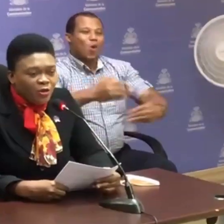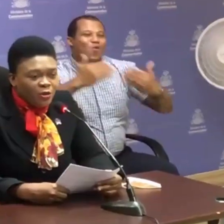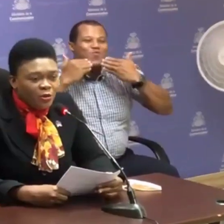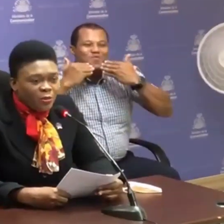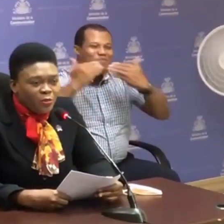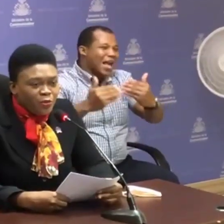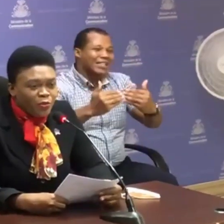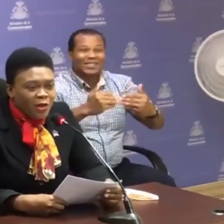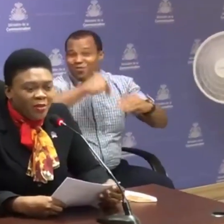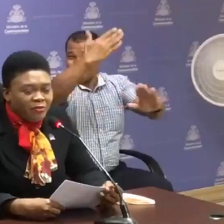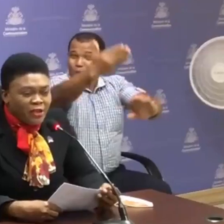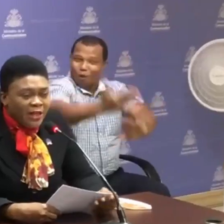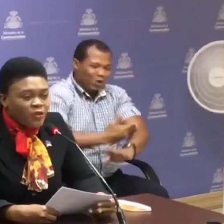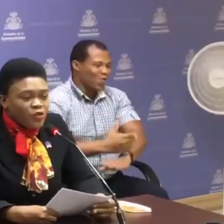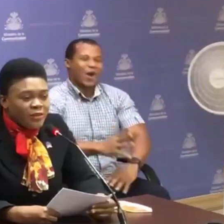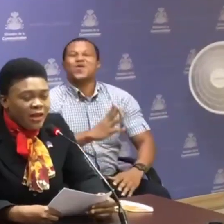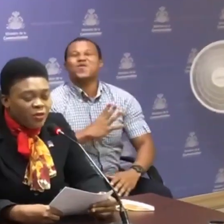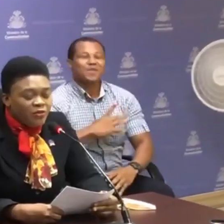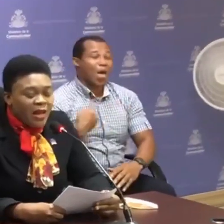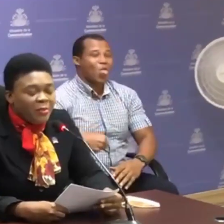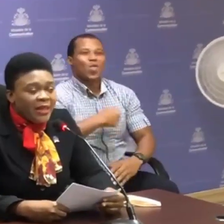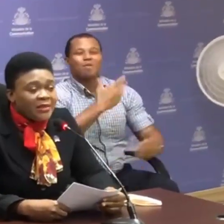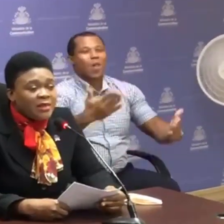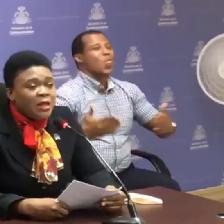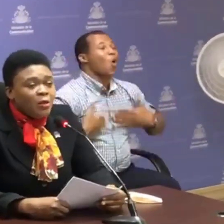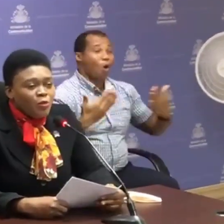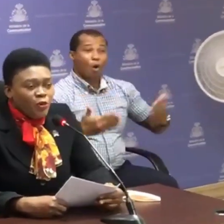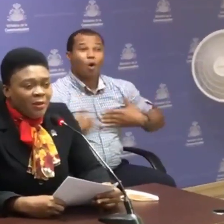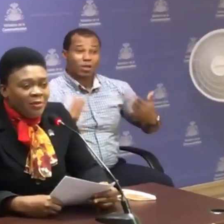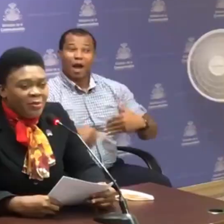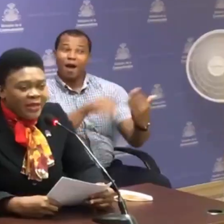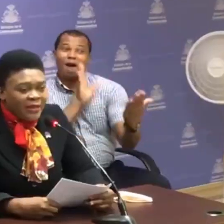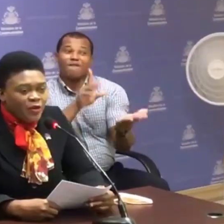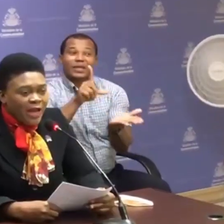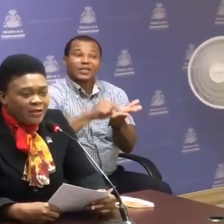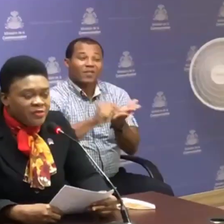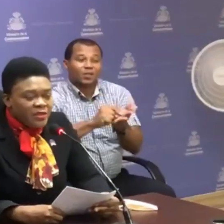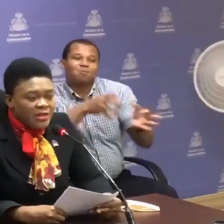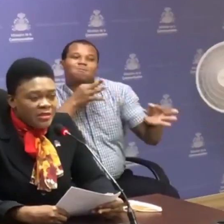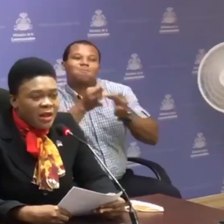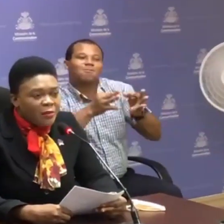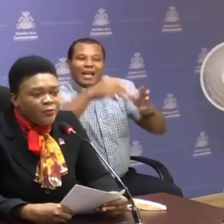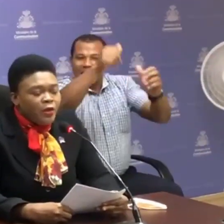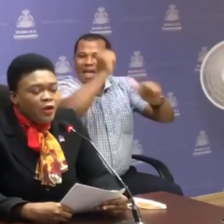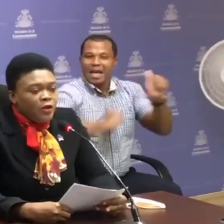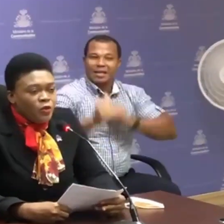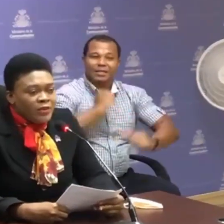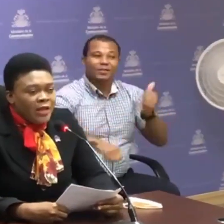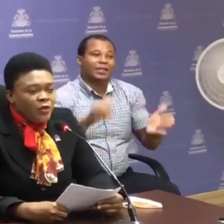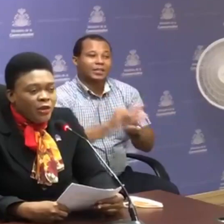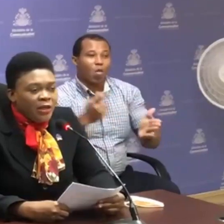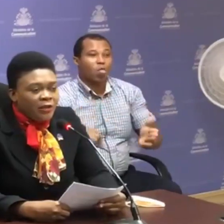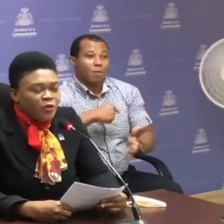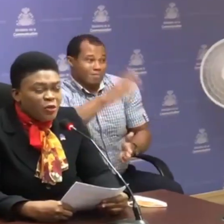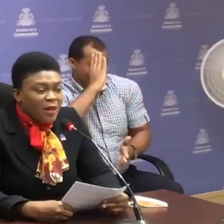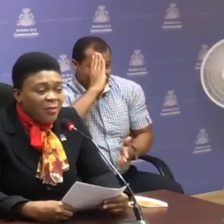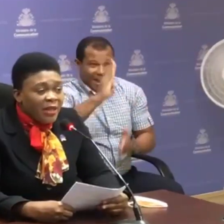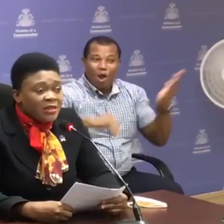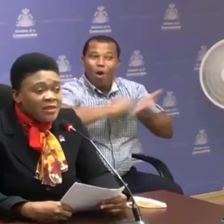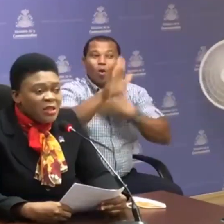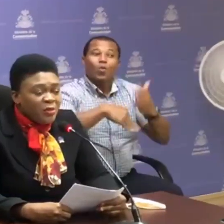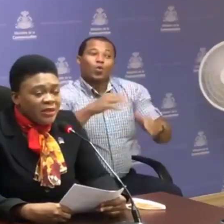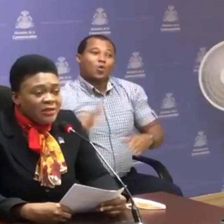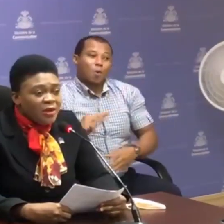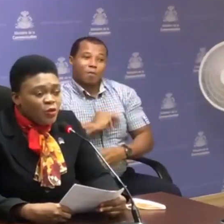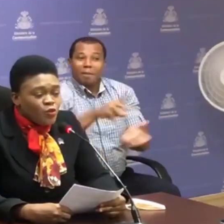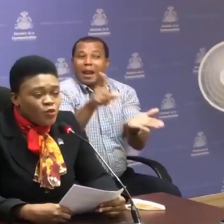donc pour nous capables venir là jeudi hein, devant la presse, pour nous capables parler de l'activité ça. Nous saluer tout le monde de la